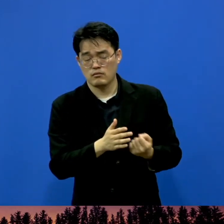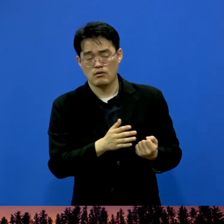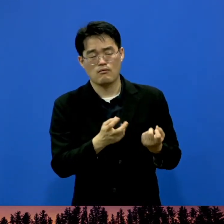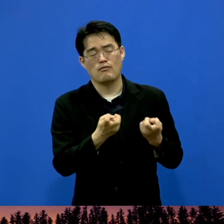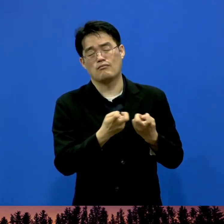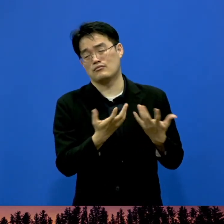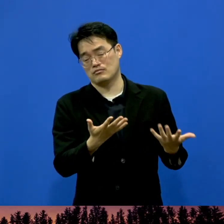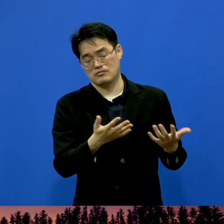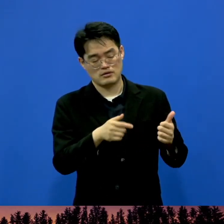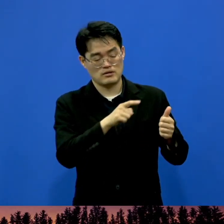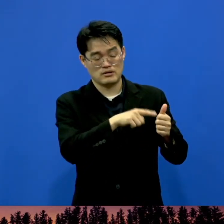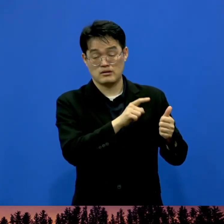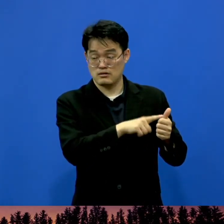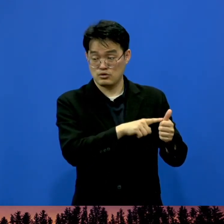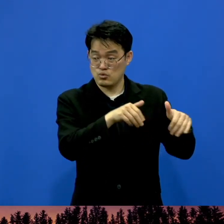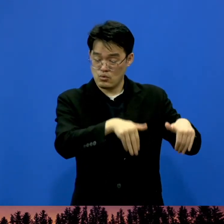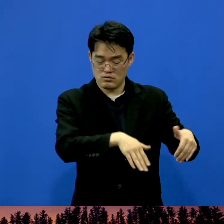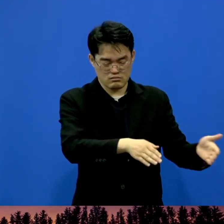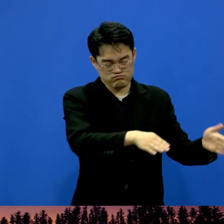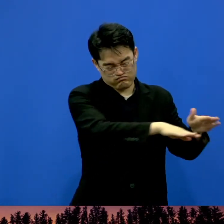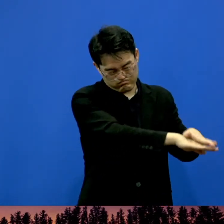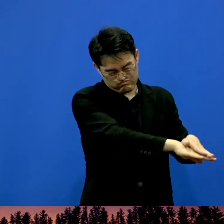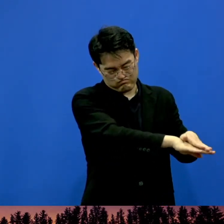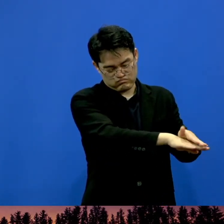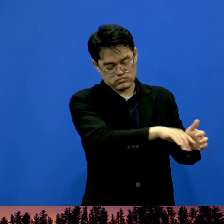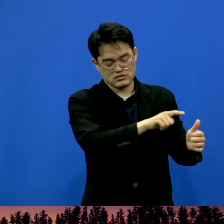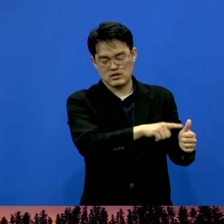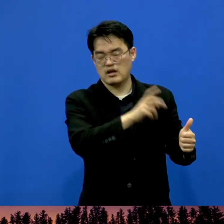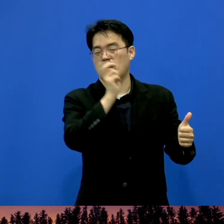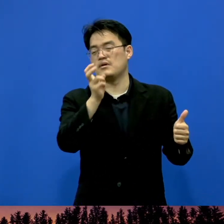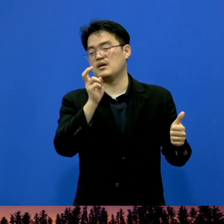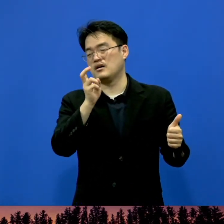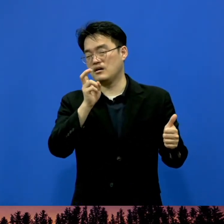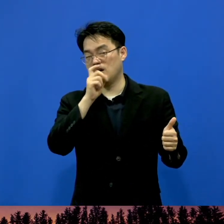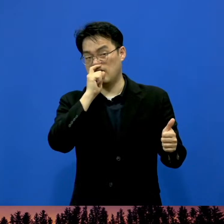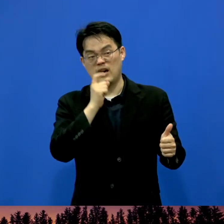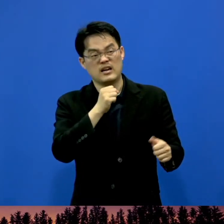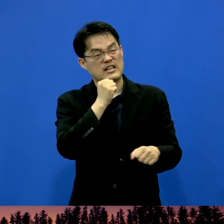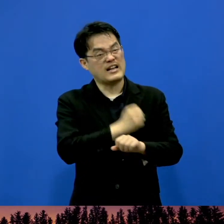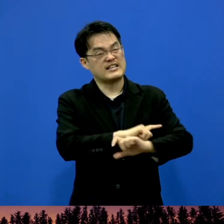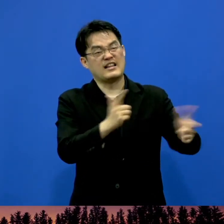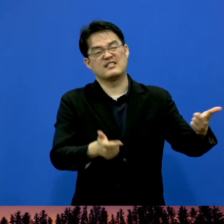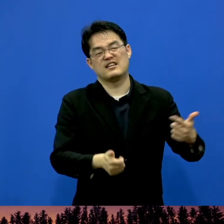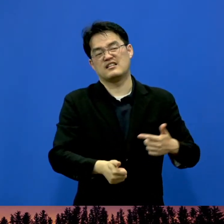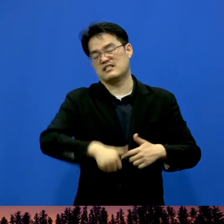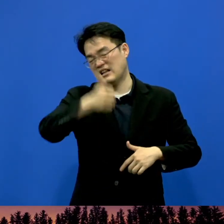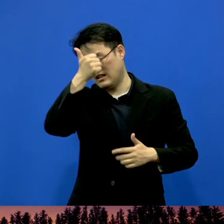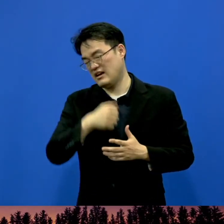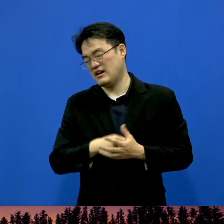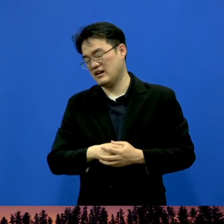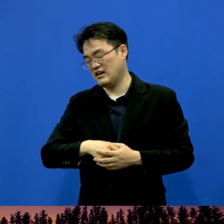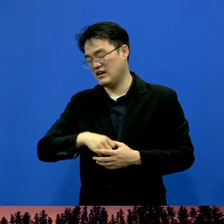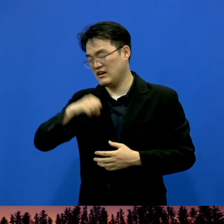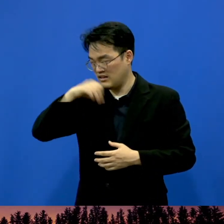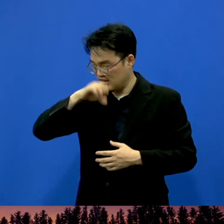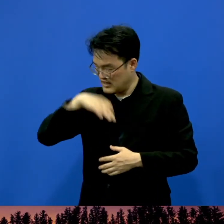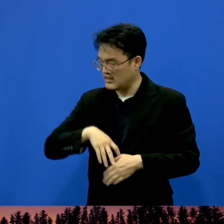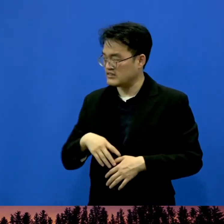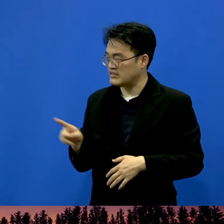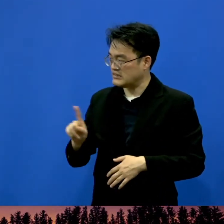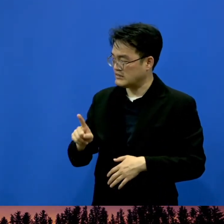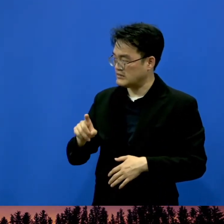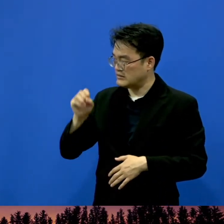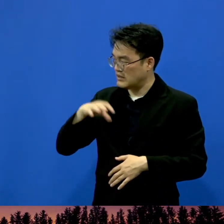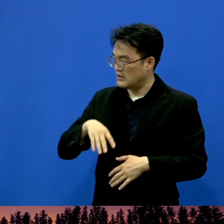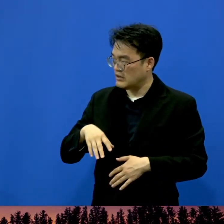수밖에 없도록 만든 그 삶이 있었던 거죠. 안 하는 게 세상이다. 더 실패하면 어떡하냐. 다